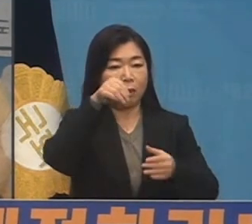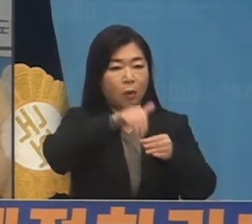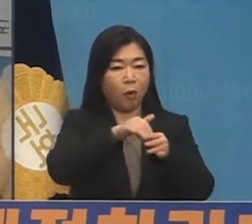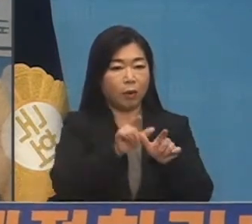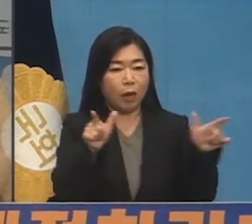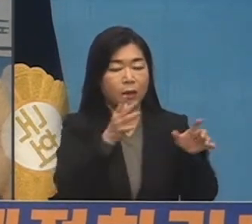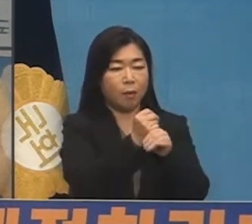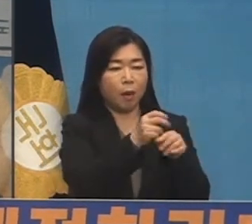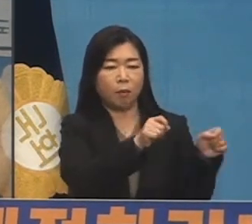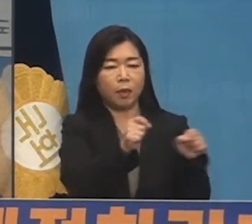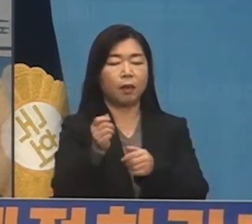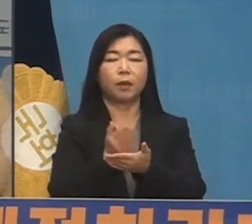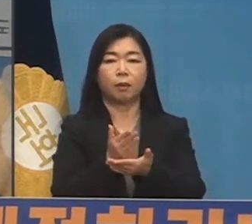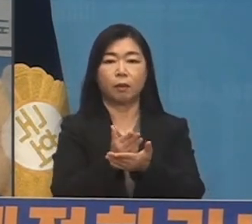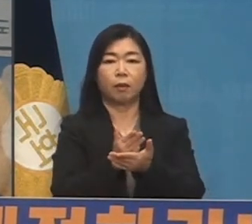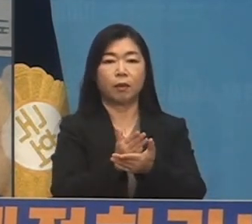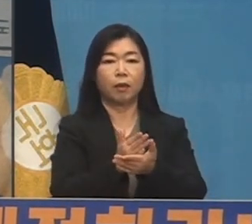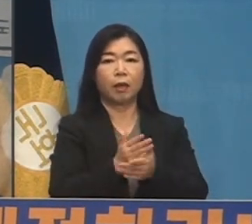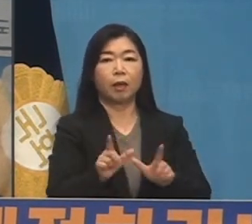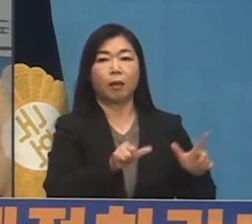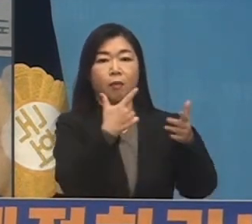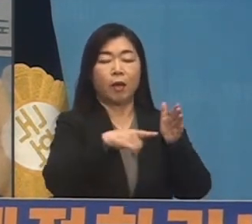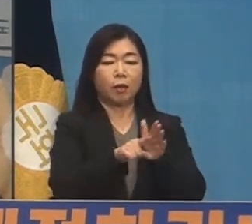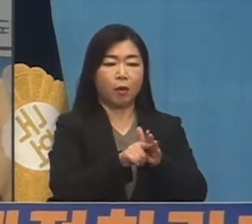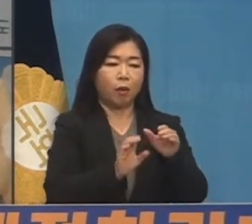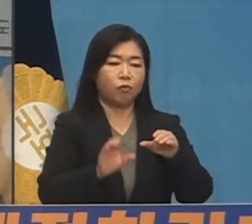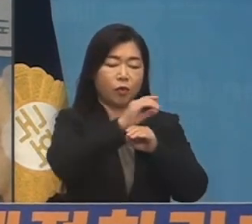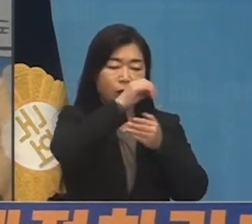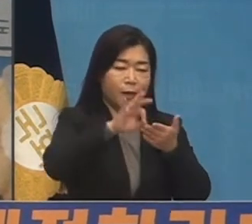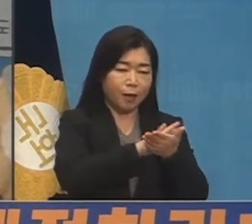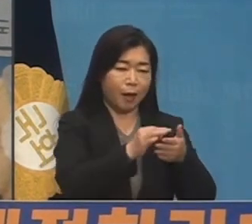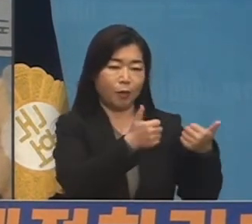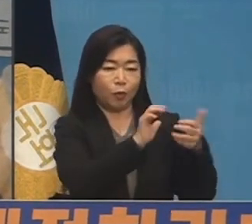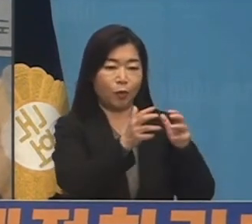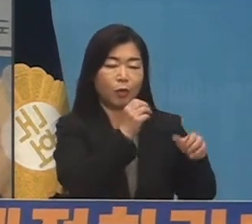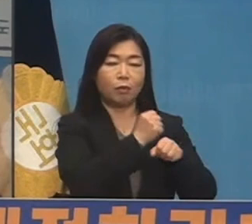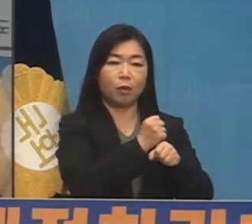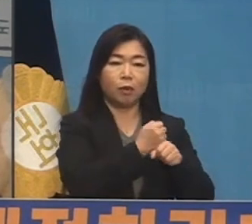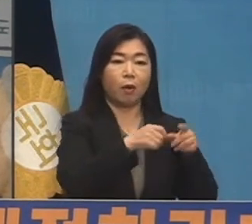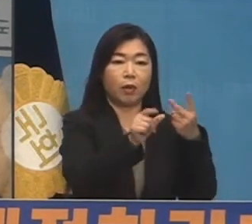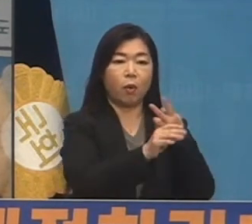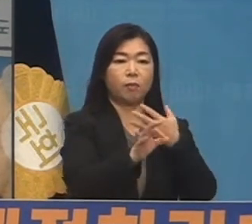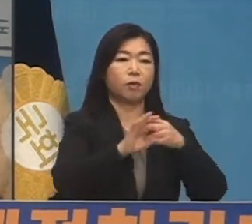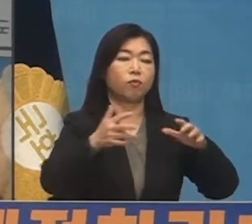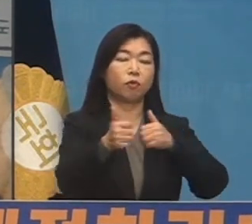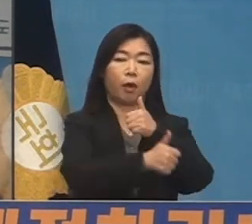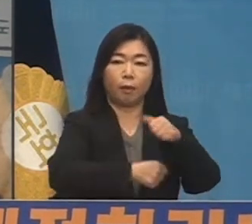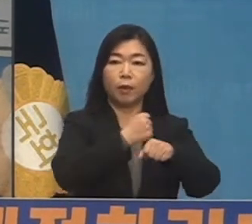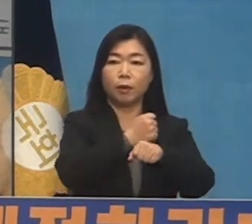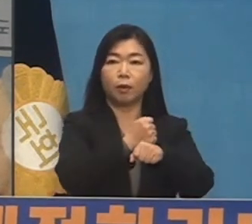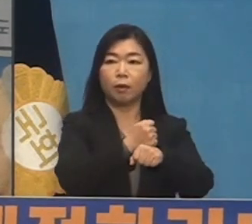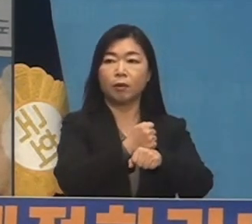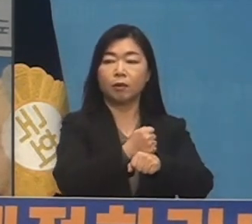마라. 민생을 위한 추경예산 논의를 위해 2월 임시국회가 열린다.